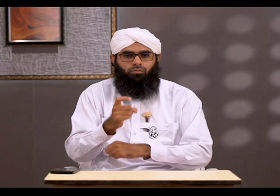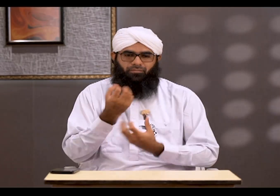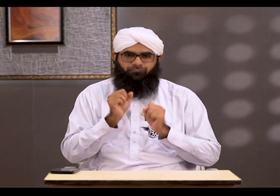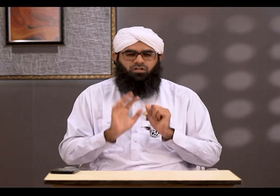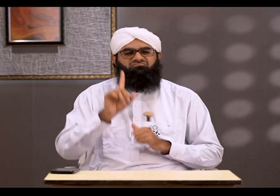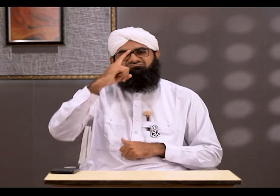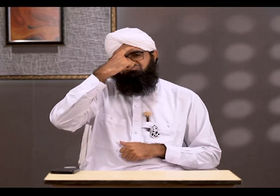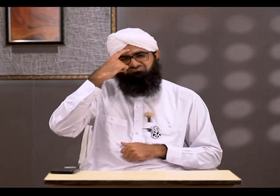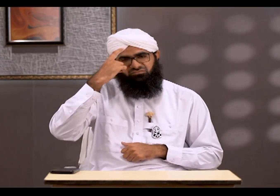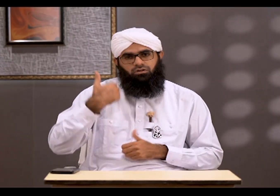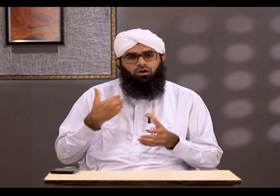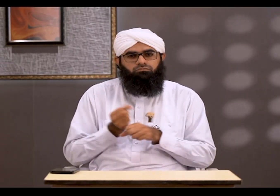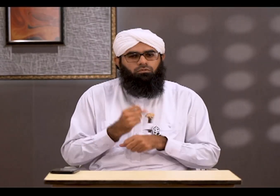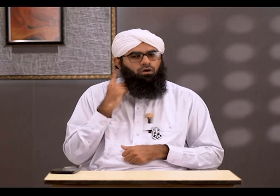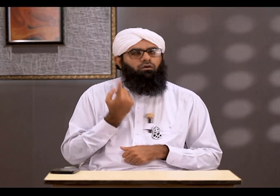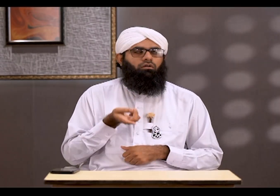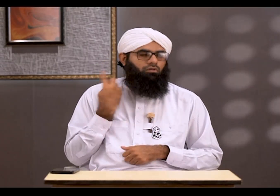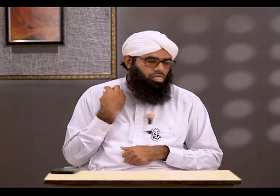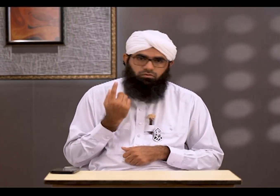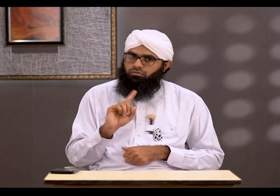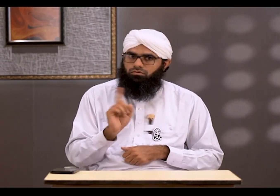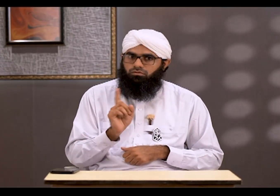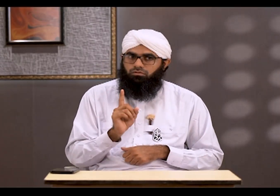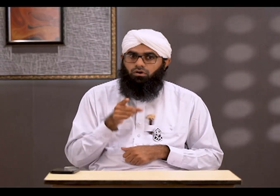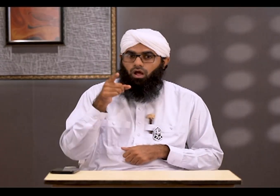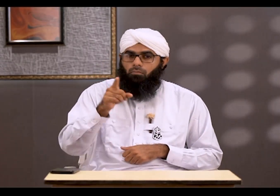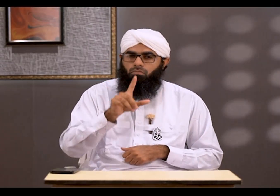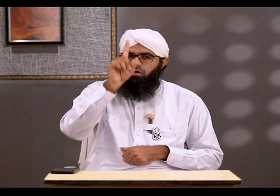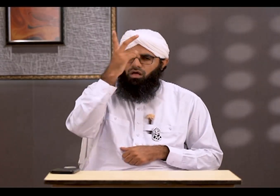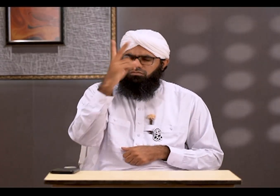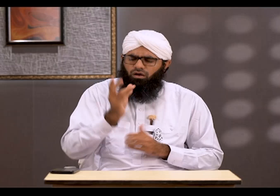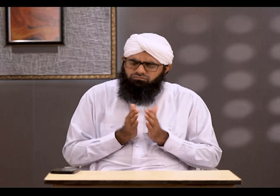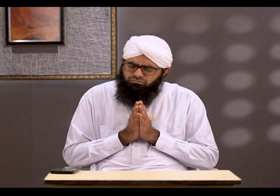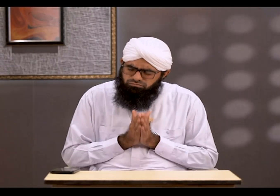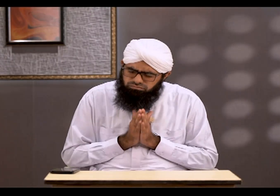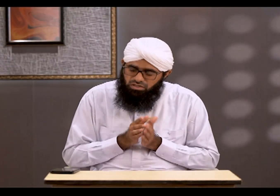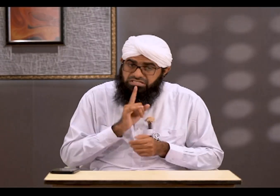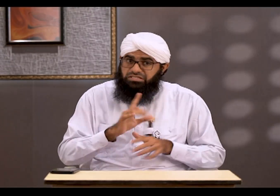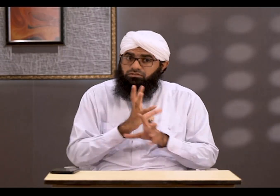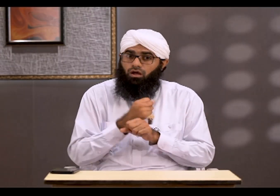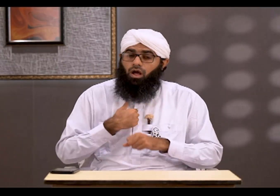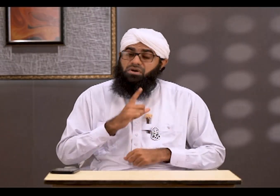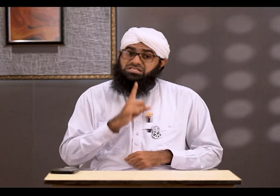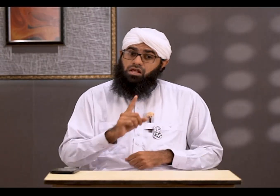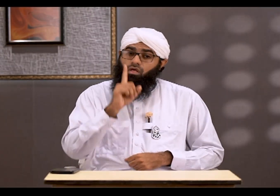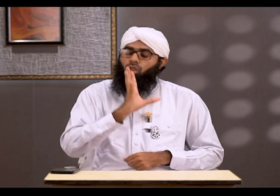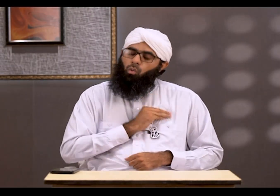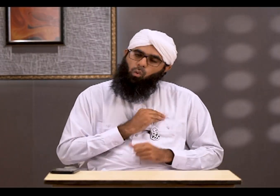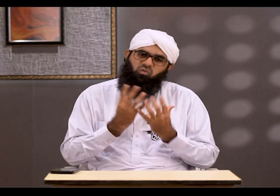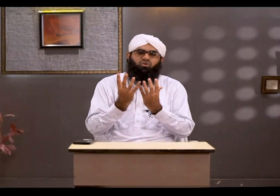کاش غفلت کا پردہ چاک ہو جائے اور رحمت کی امید کے ساتھ ساتھ ہمیں صحیح معنوں میں خوف خدا بھی میسر آ جائے۔ دنیا